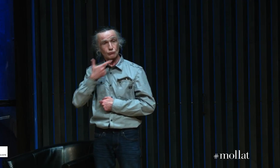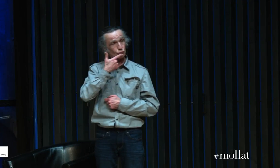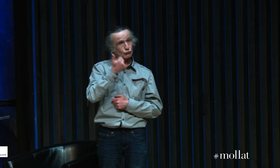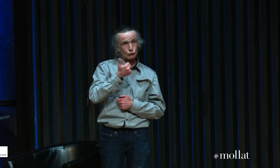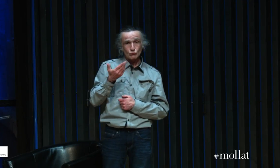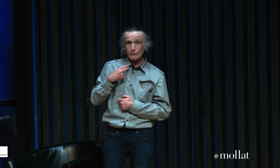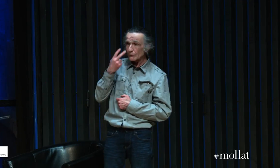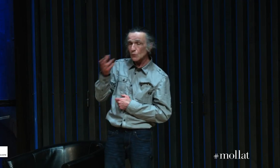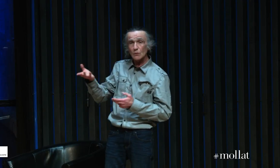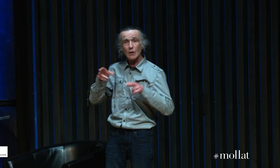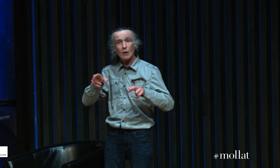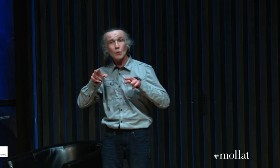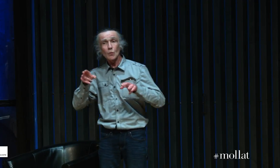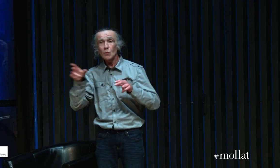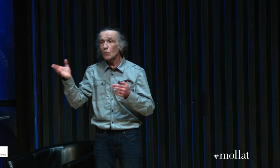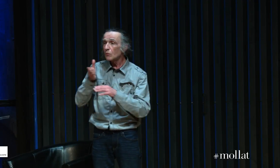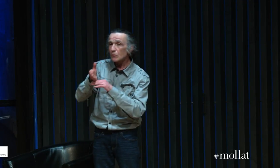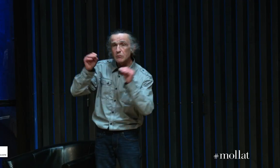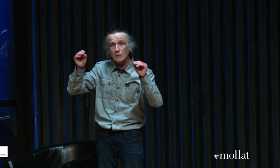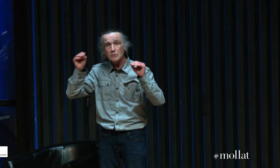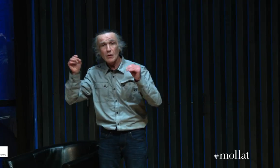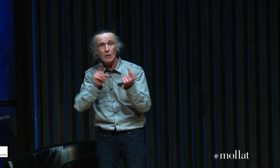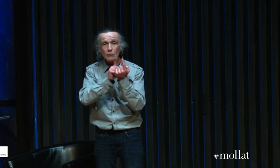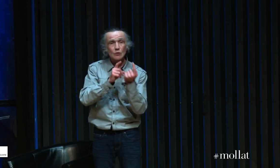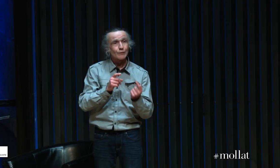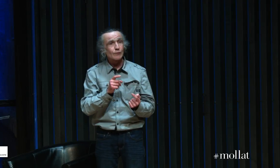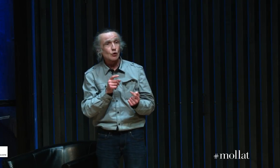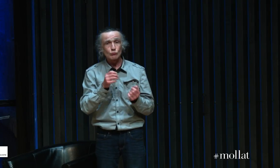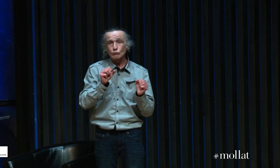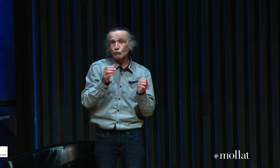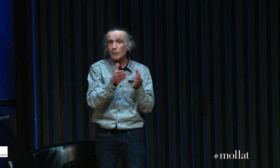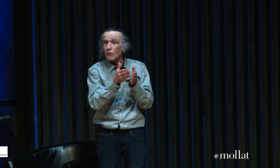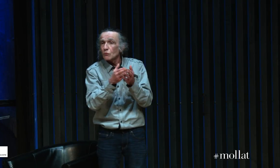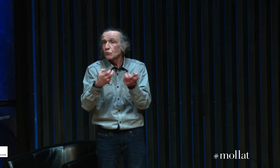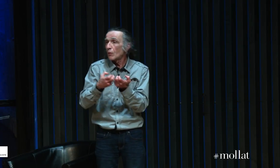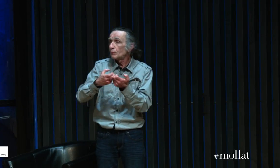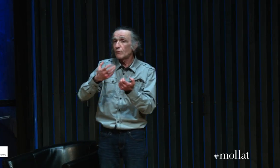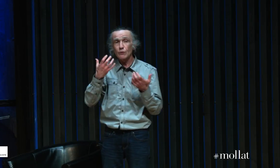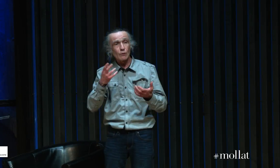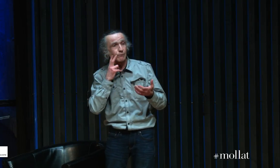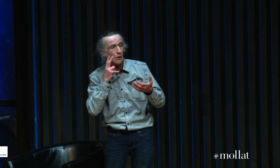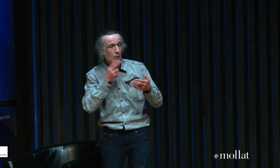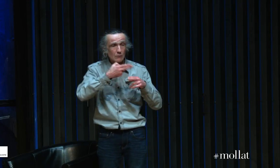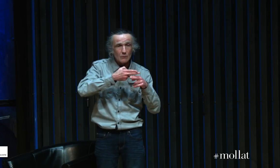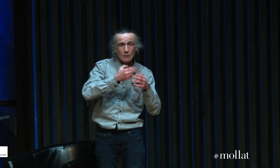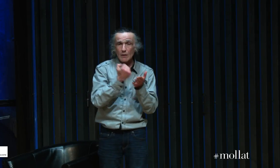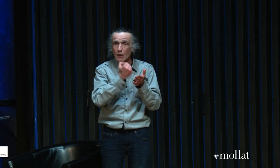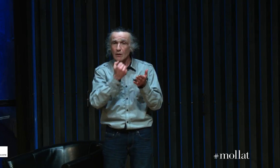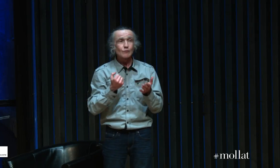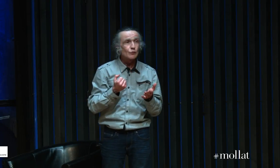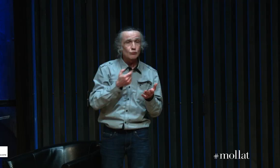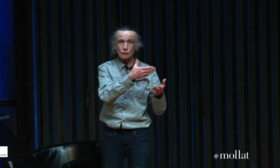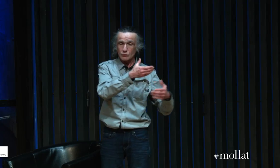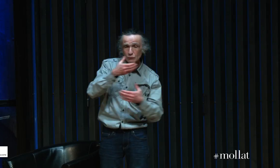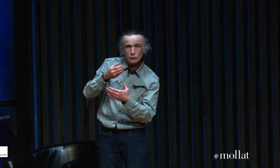lui a toujours dit qu'elle parlait très, très bien. Il y a beaucoup de personnes qui ont vécu ça, c'est-à-dire dans la rue, en communication avec des entendants au